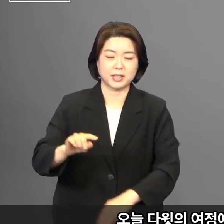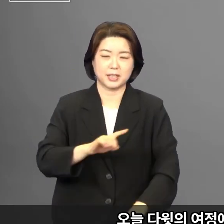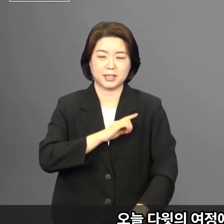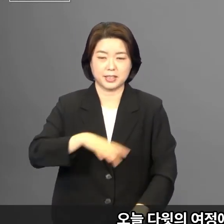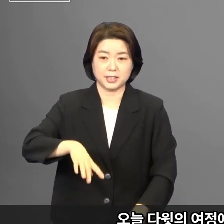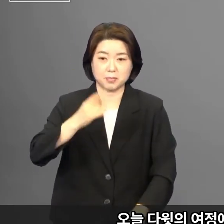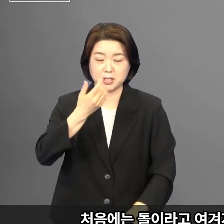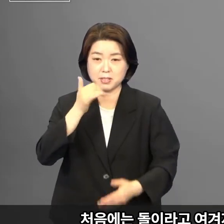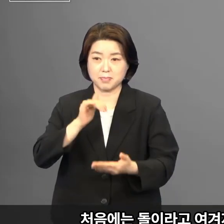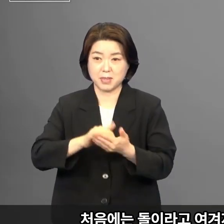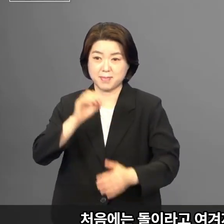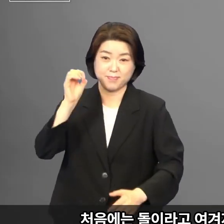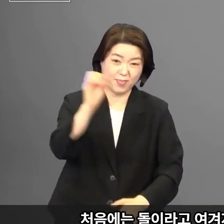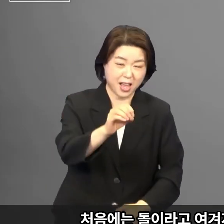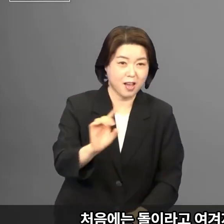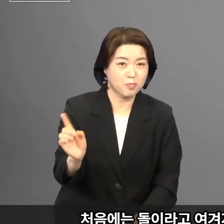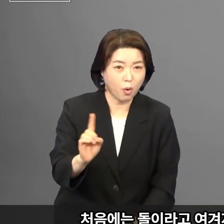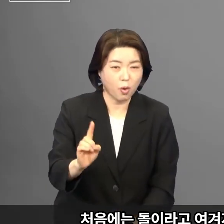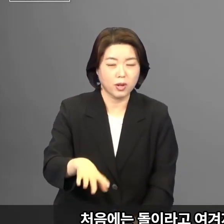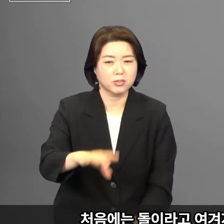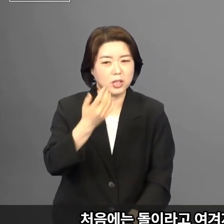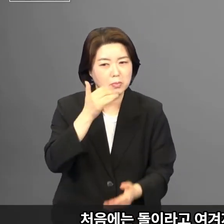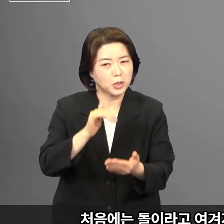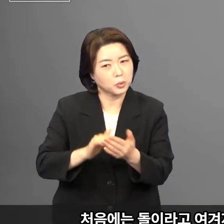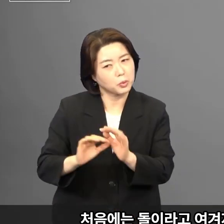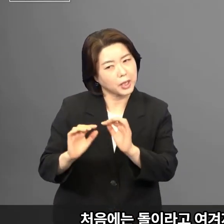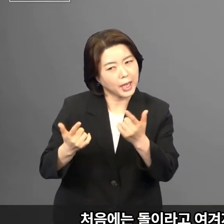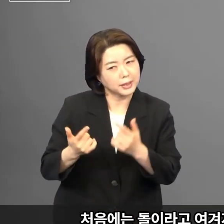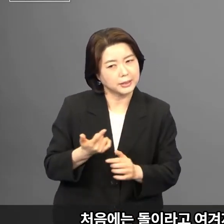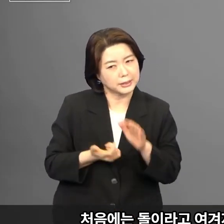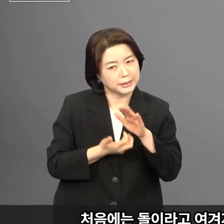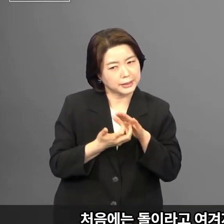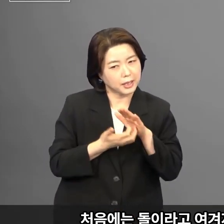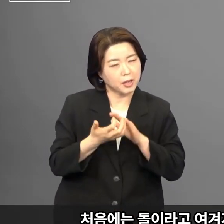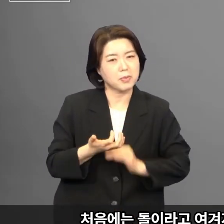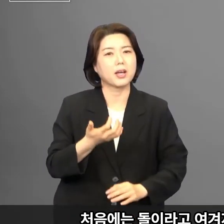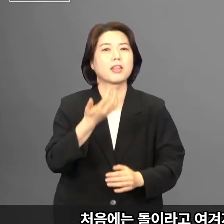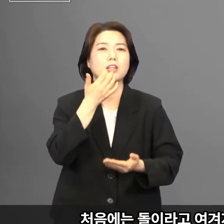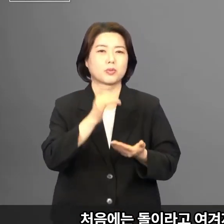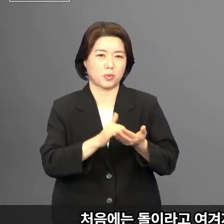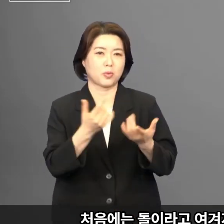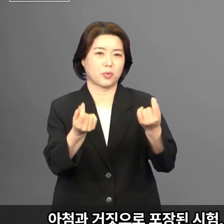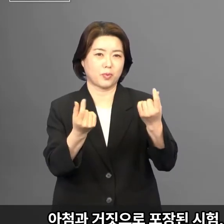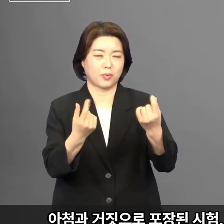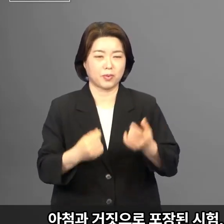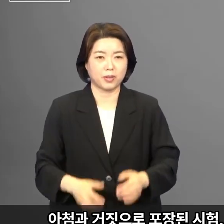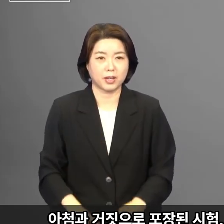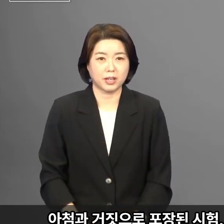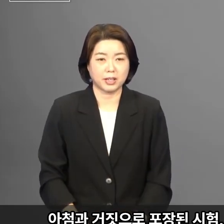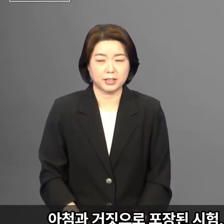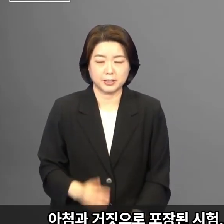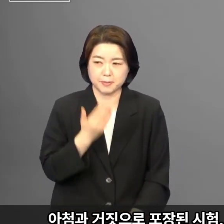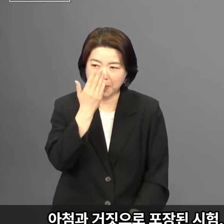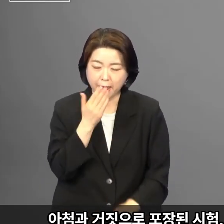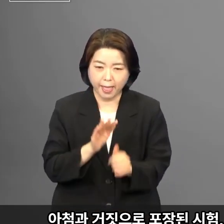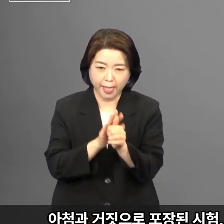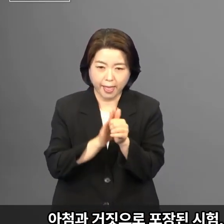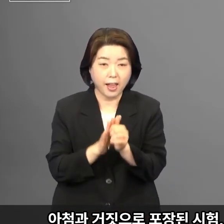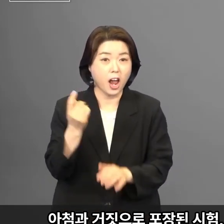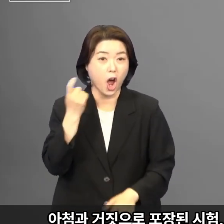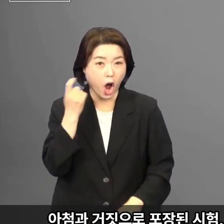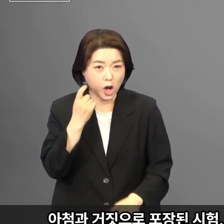던져진 돌은 처음에는 돌이라고 여겨지지 않을 교묘한 돌이었습니다. 아첨과 거짓으로